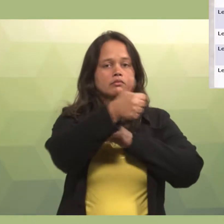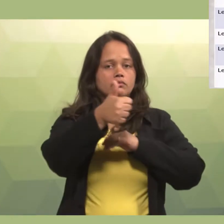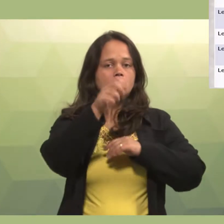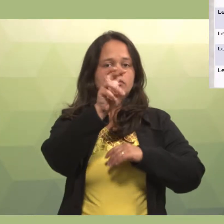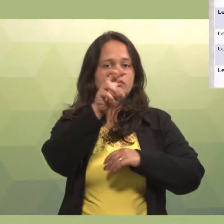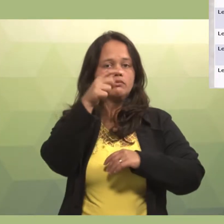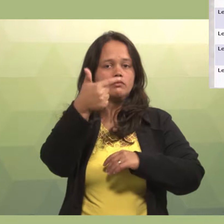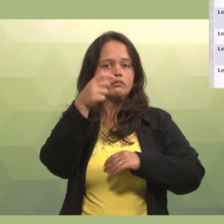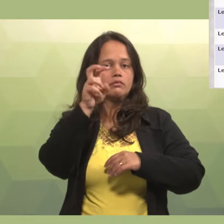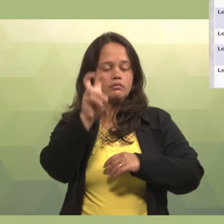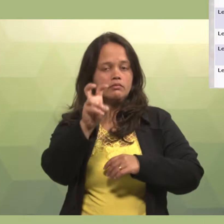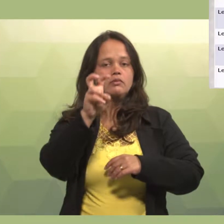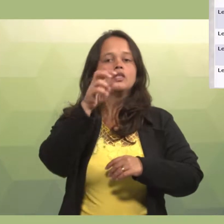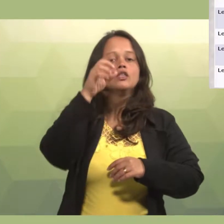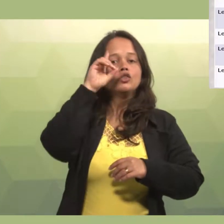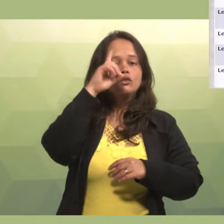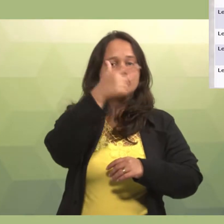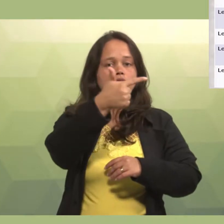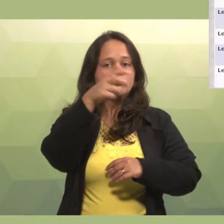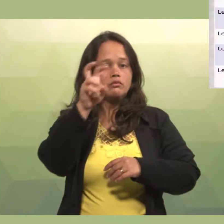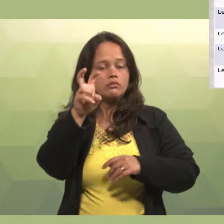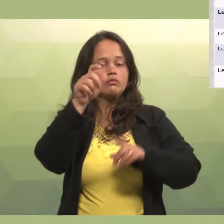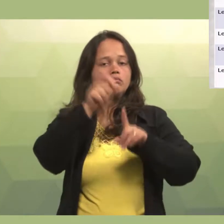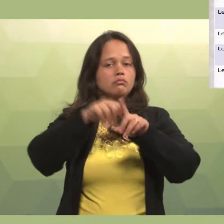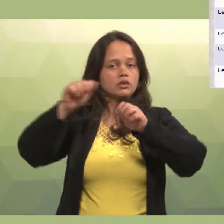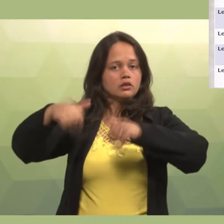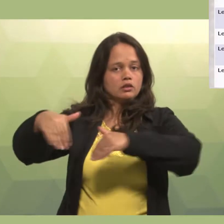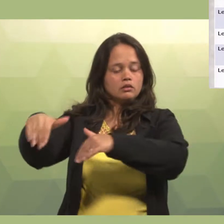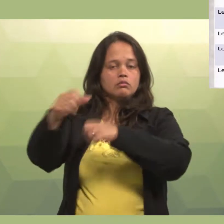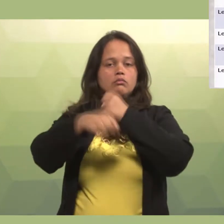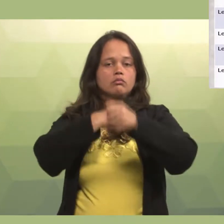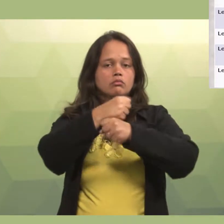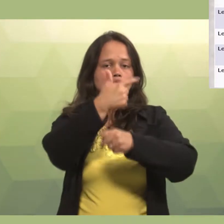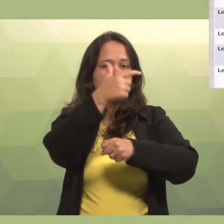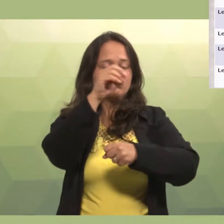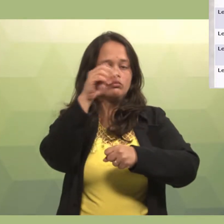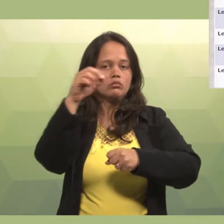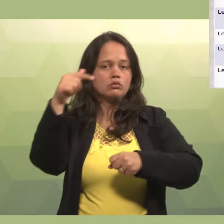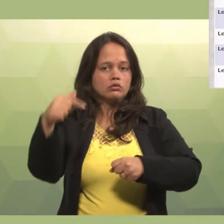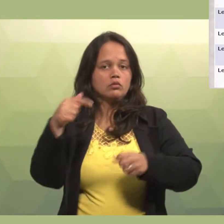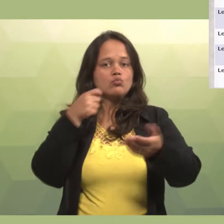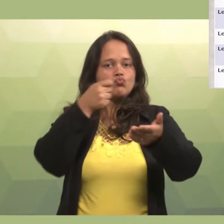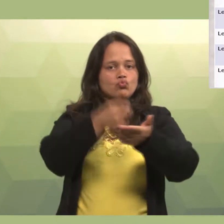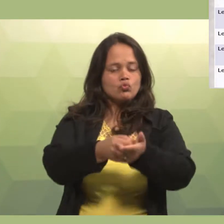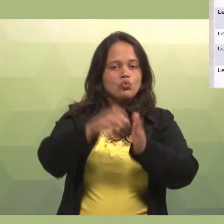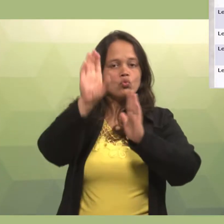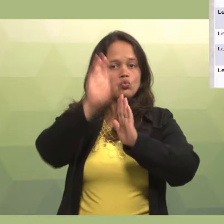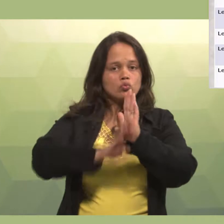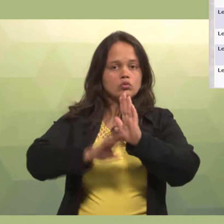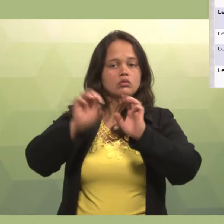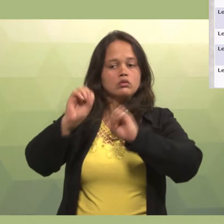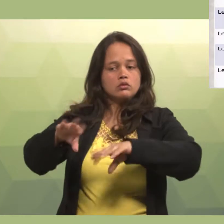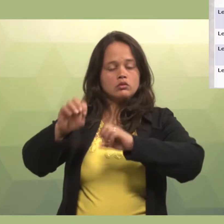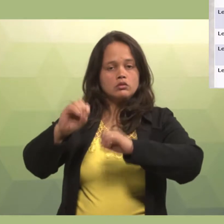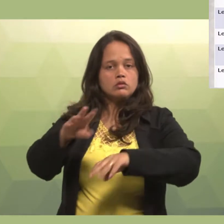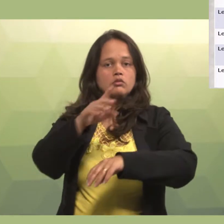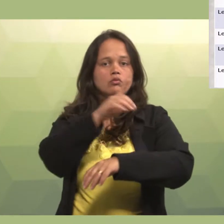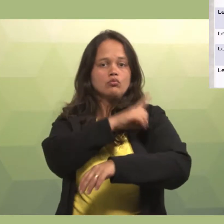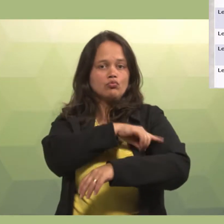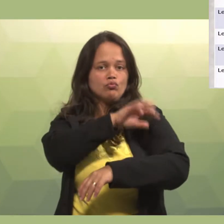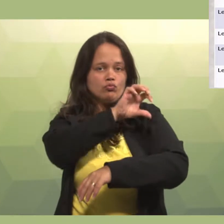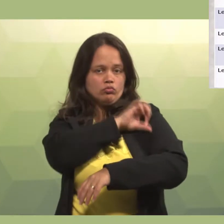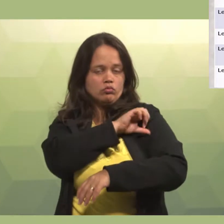currículo de ensino fundamental incluísse obrigatoriamente conteúdo que trate dos direitos das crianças e